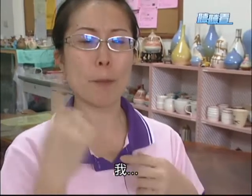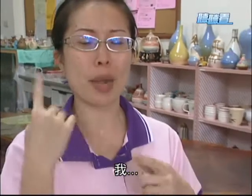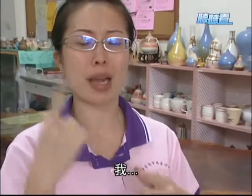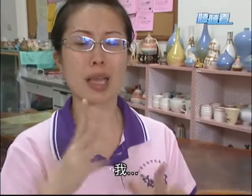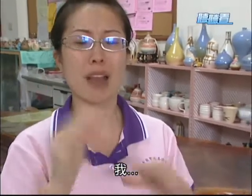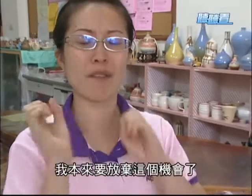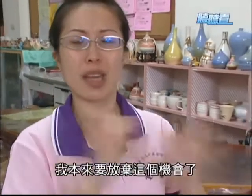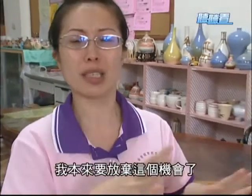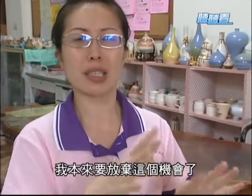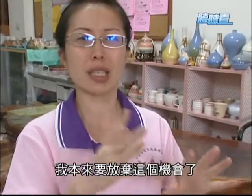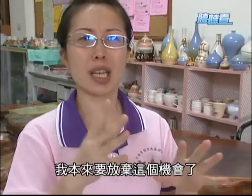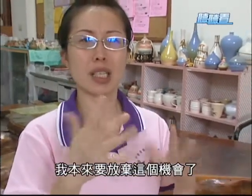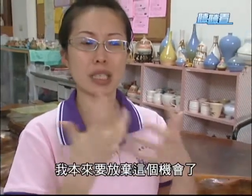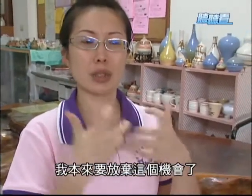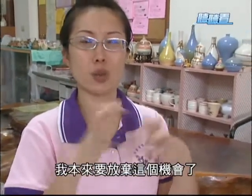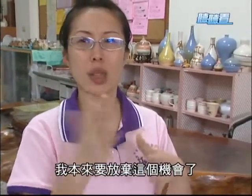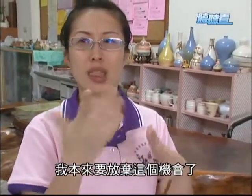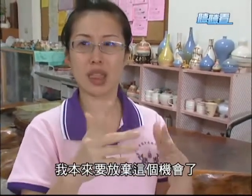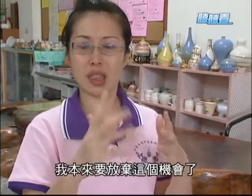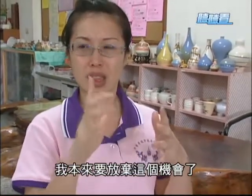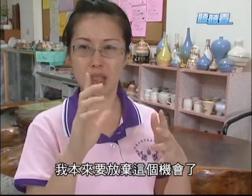我本来要放弃这个机会